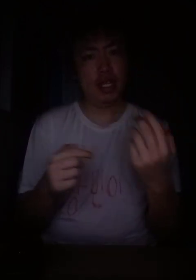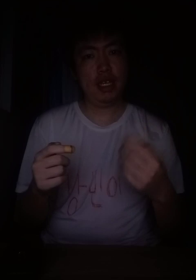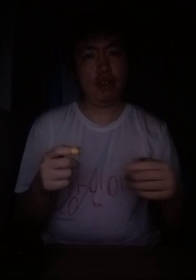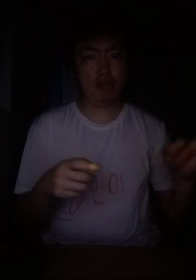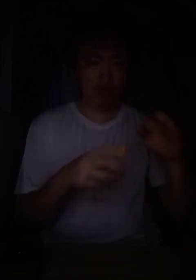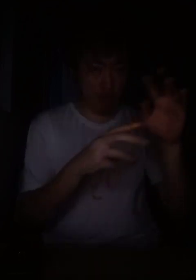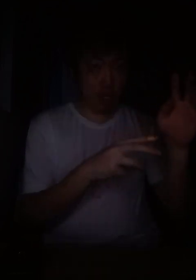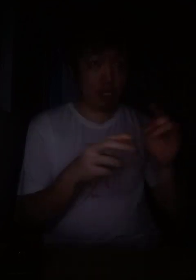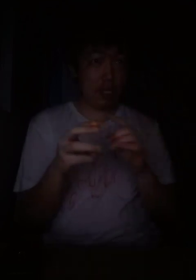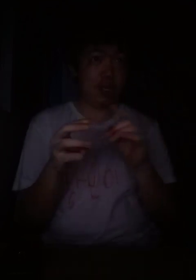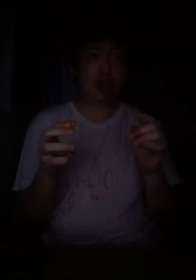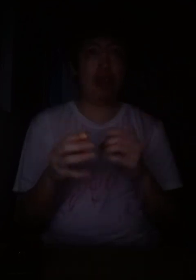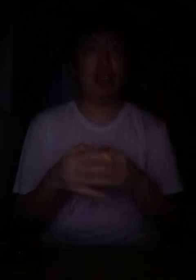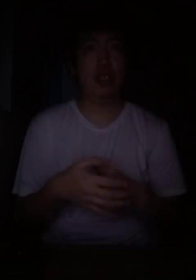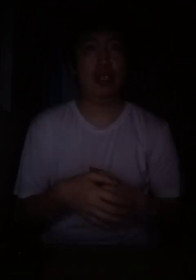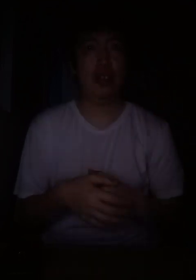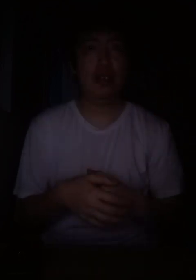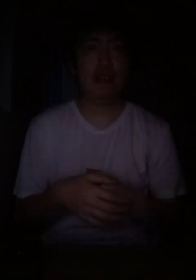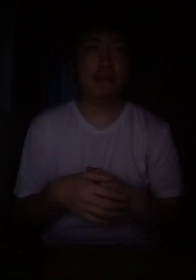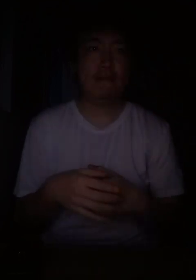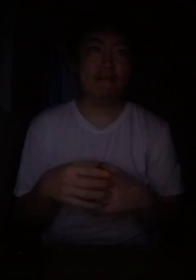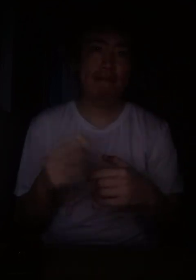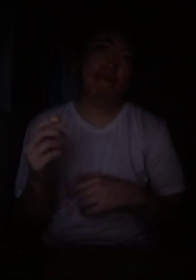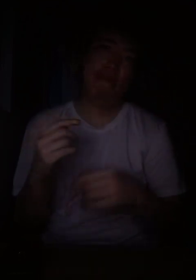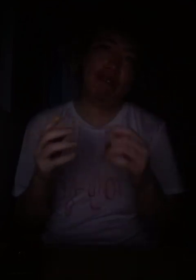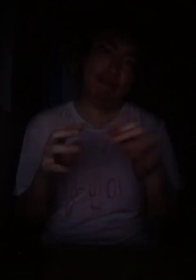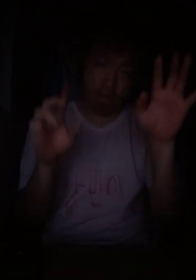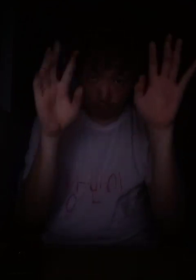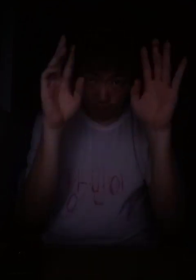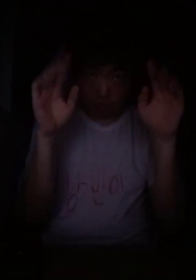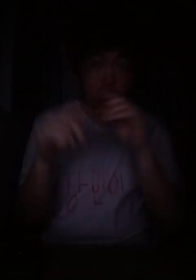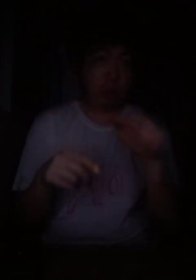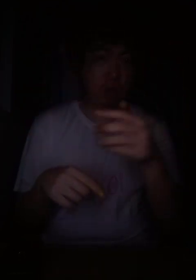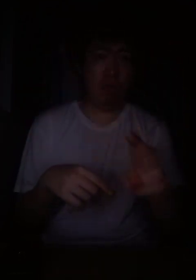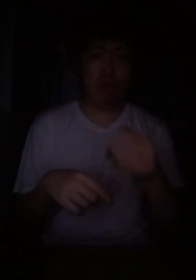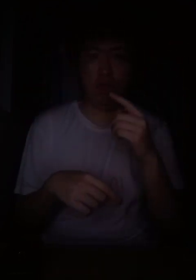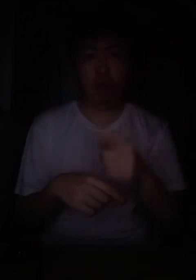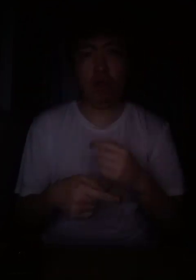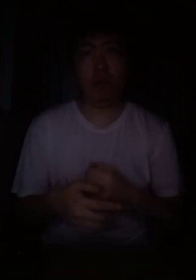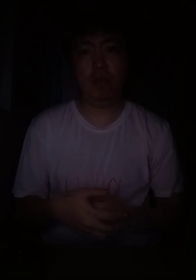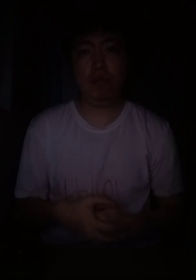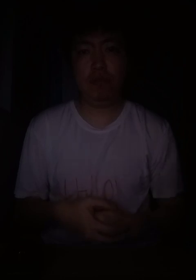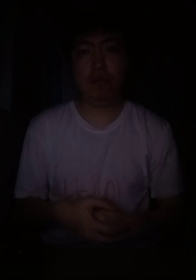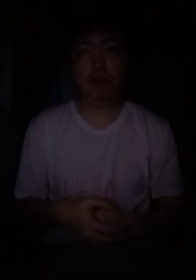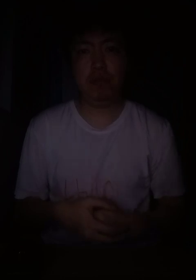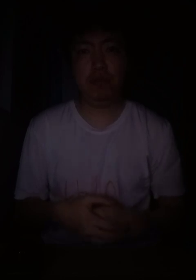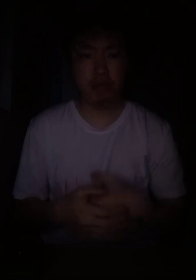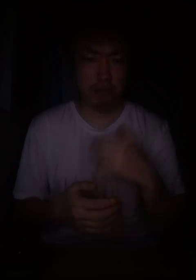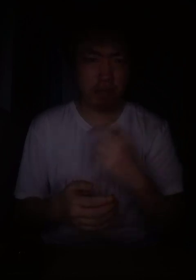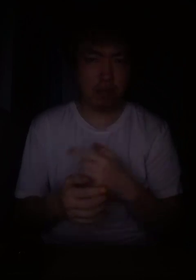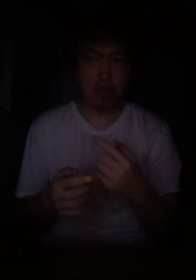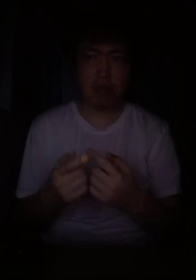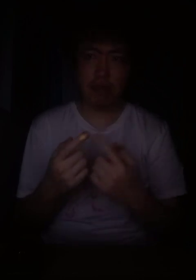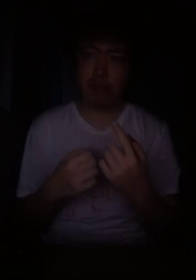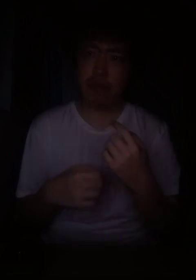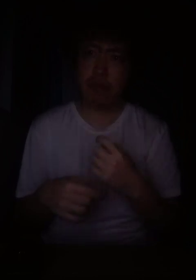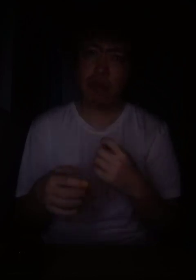변화가 있었다는데 다른 개들하고 일단 어울리죠. 네. 스스럼 없이 보통 개 같습니다.